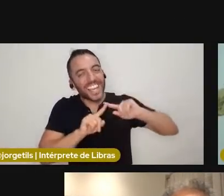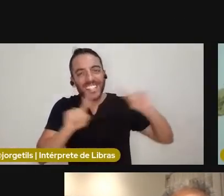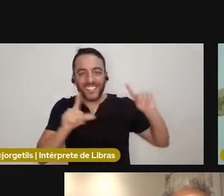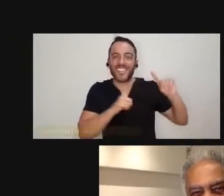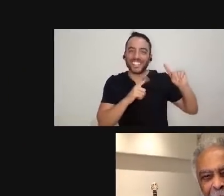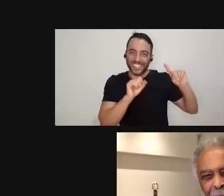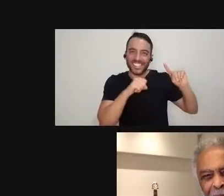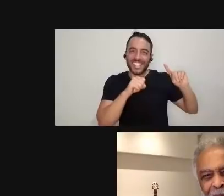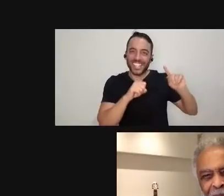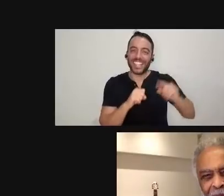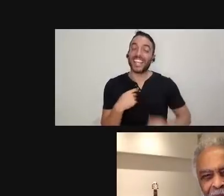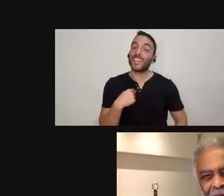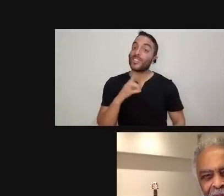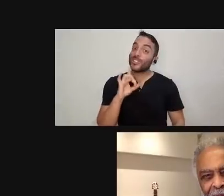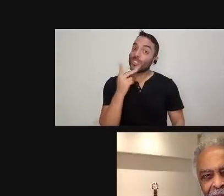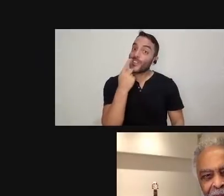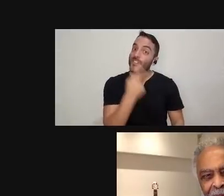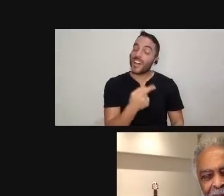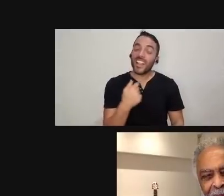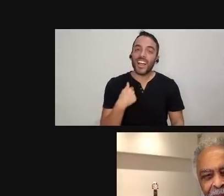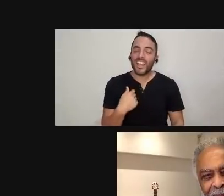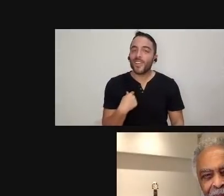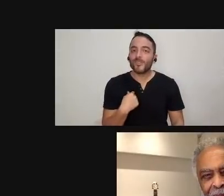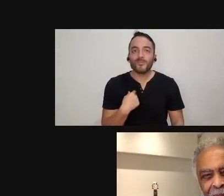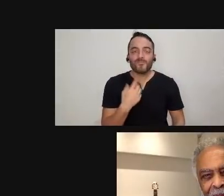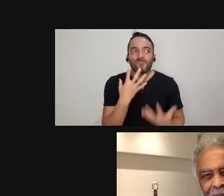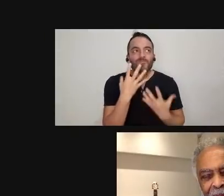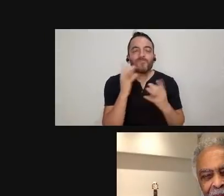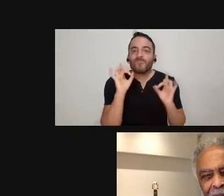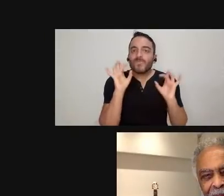dizer que eu estou absolutamente encantada.